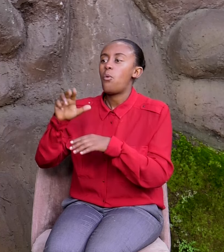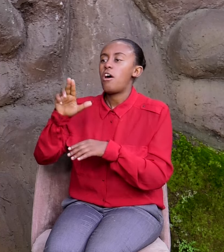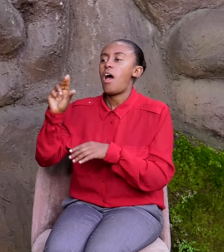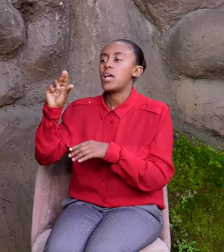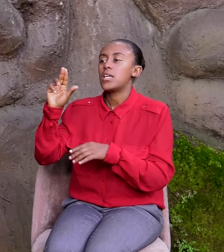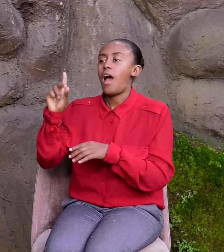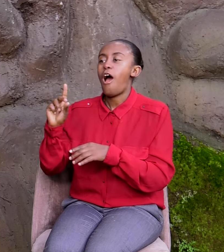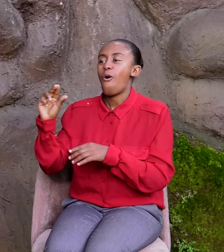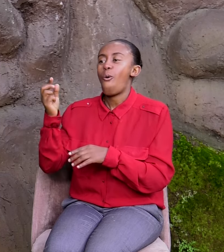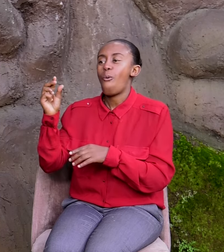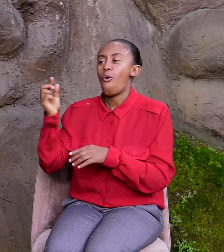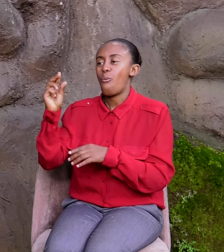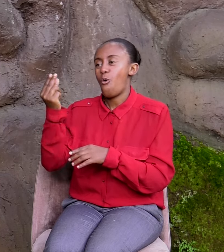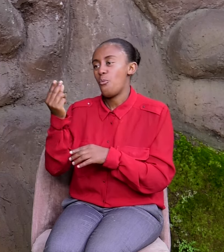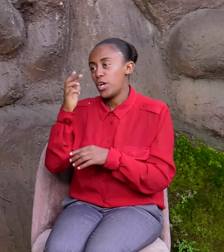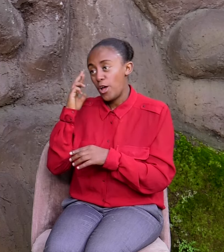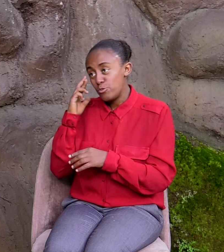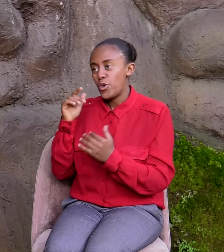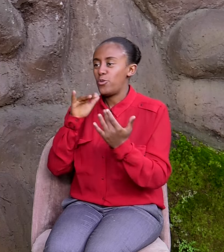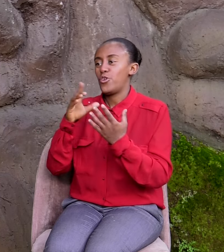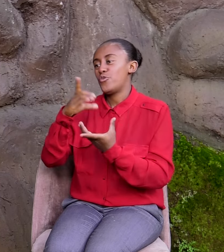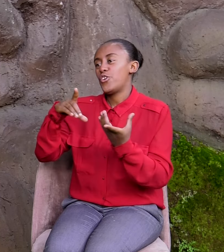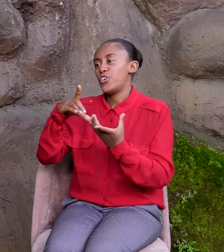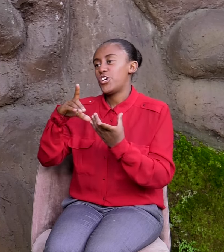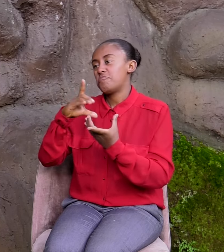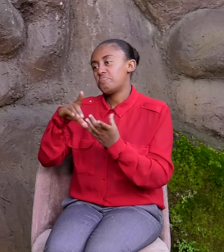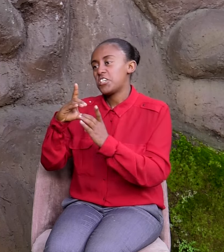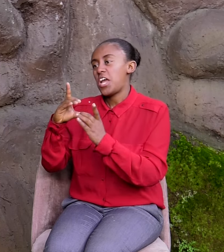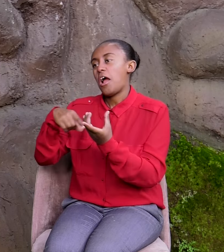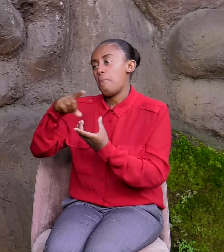እያቆቦ ነበር። ለምን ያው የጦርነቱ ክፍል ስለነበረ እሱ ማለት ነው።